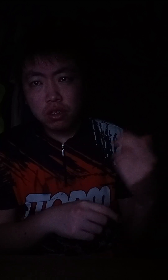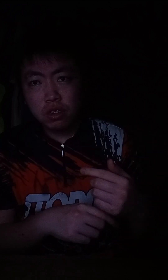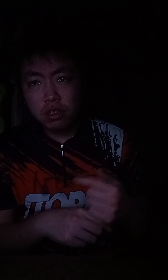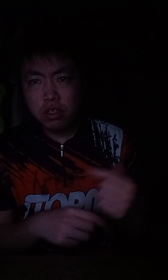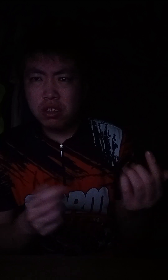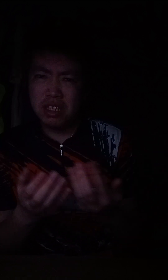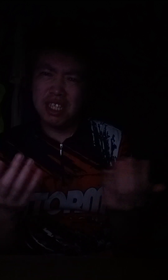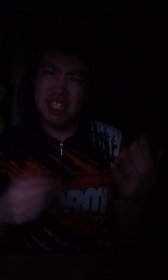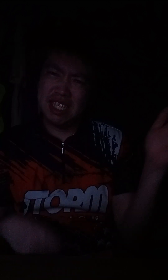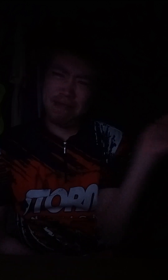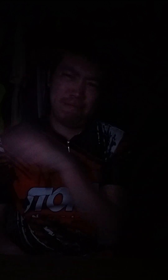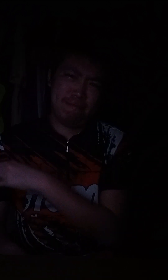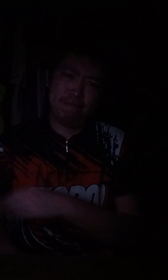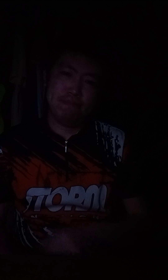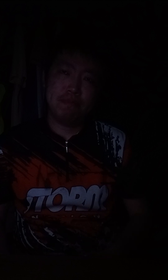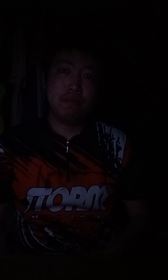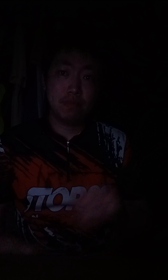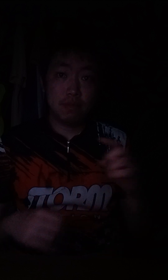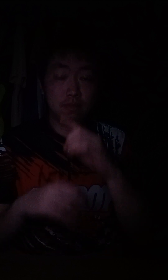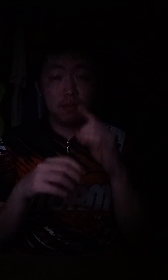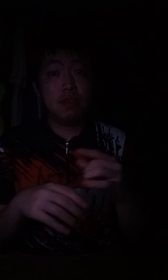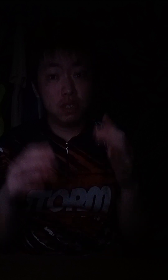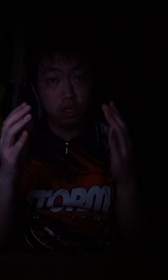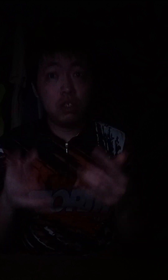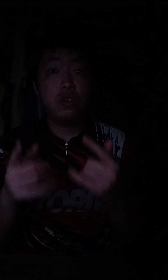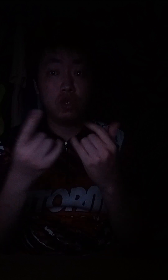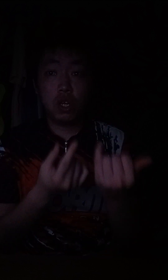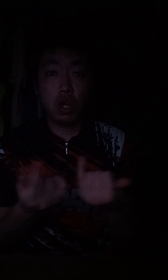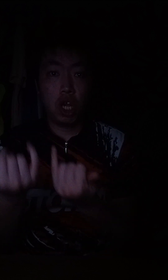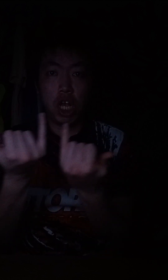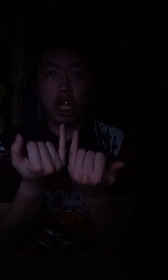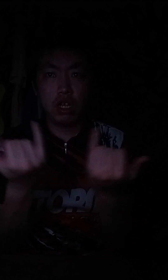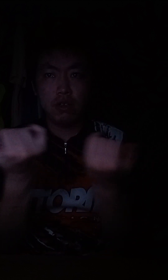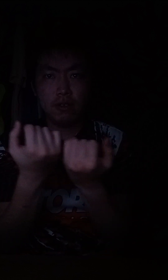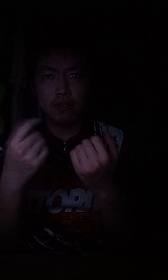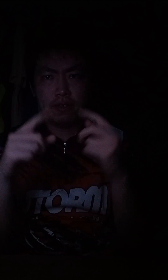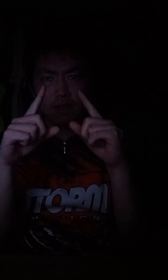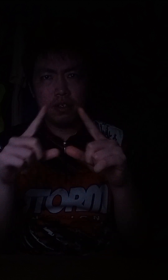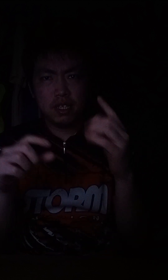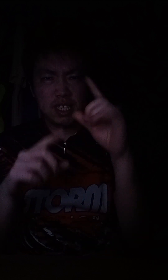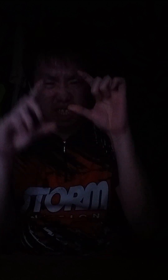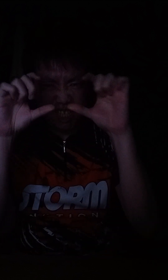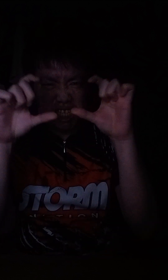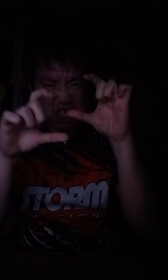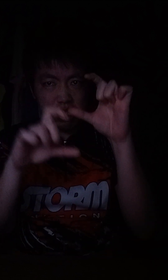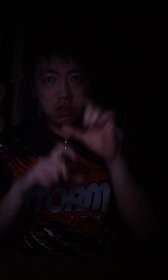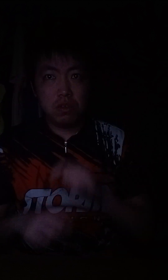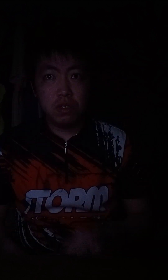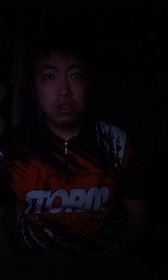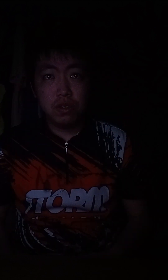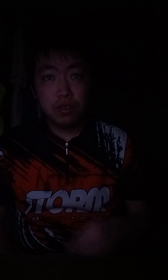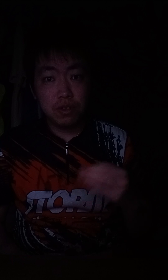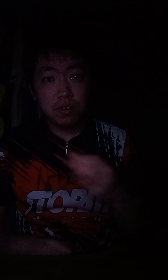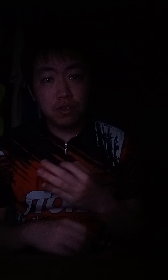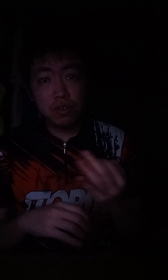화장실을 드나든 여성 민원인과 직원들 모습이 그대로 찍혔습니다. A씨가 3개월 동안 찍은